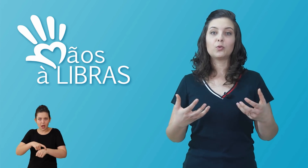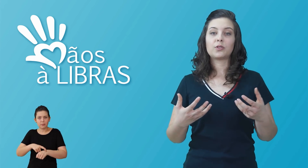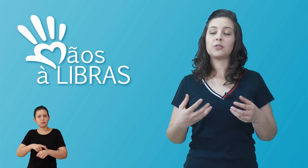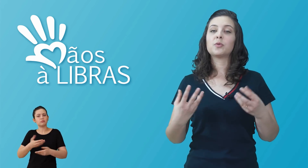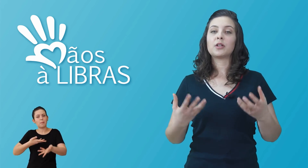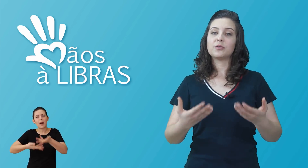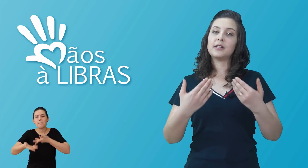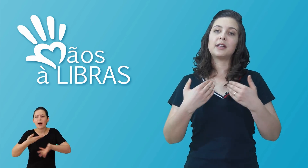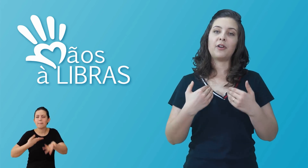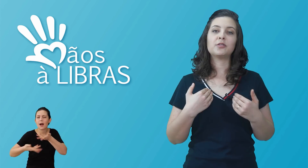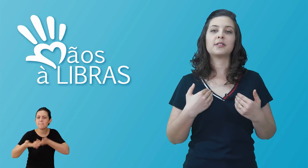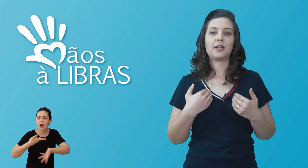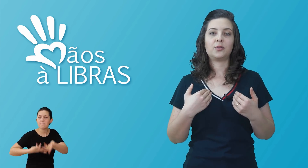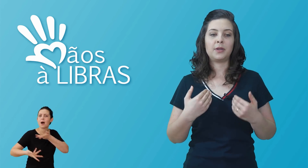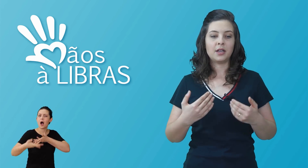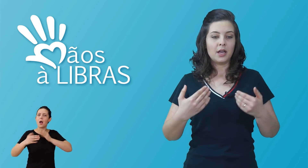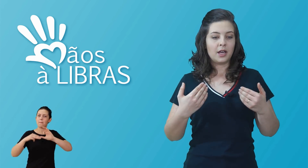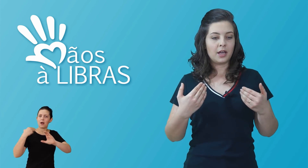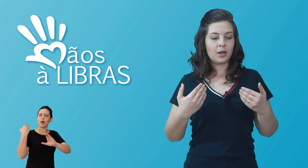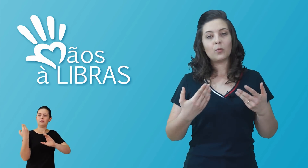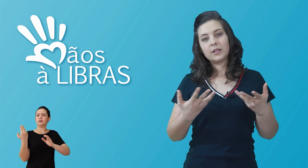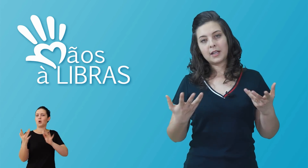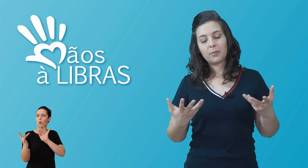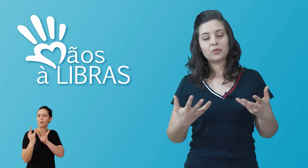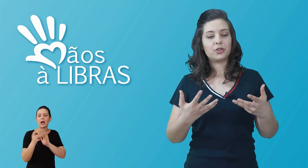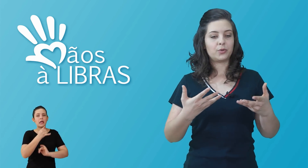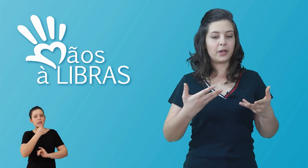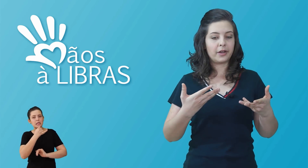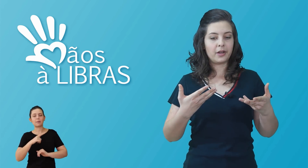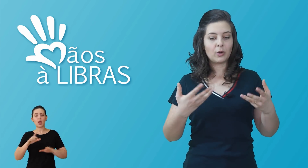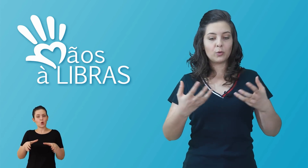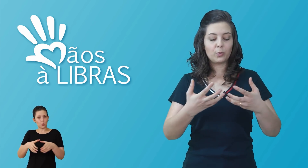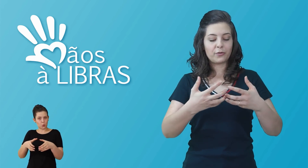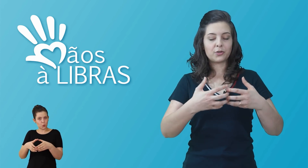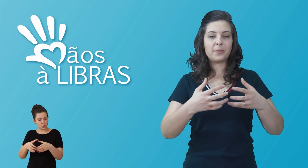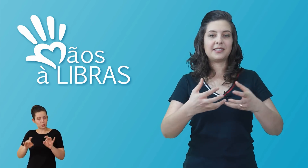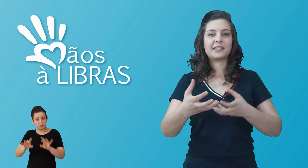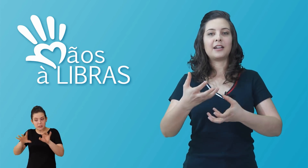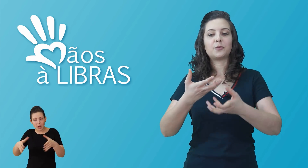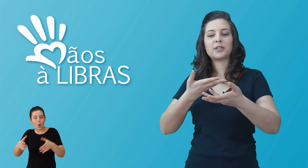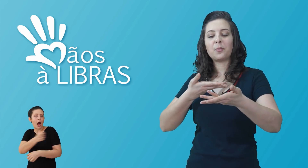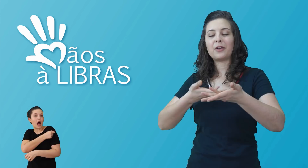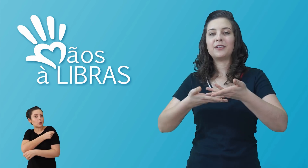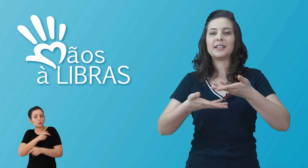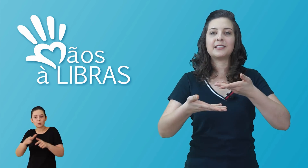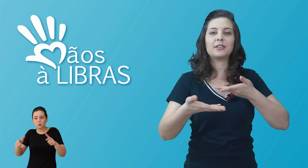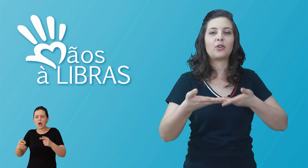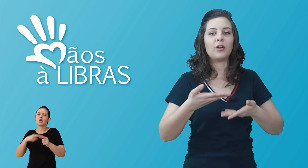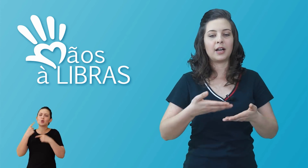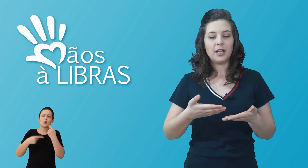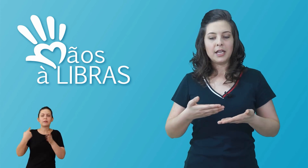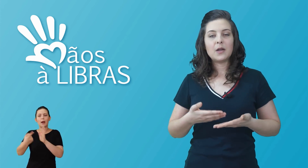meus alunos. Então os meus alunos eles têm fácil acesso a mim. Um exemplo disso o professor precisa estar à disposição para fazer